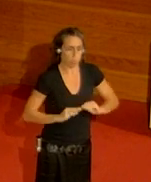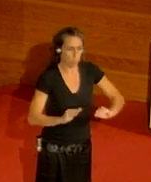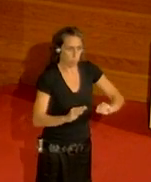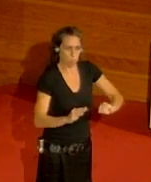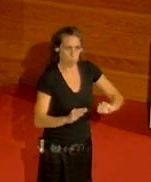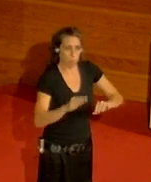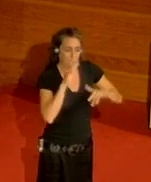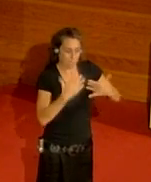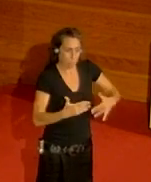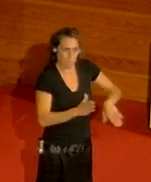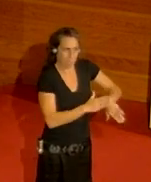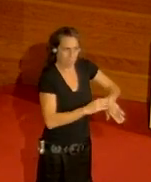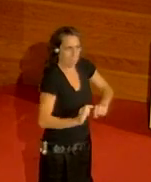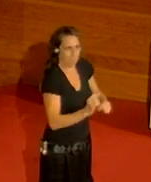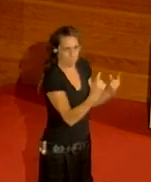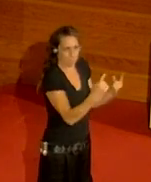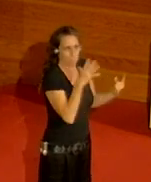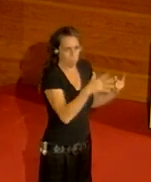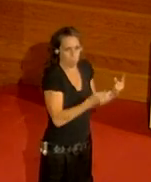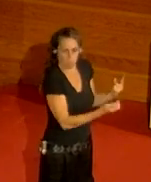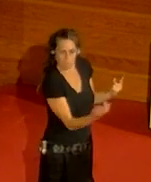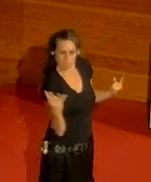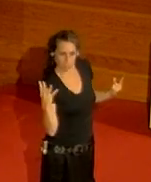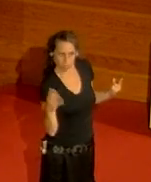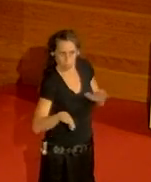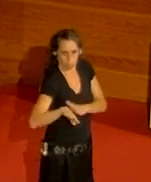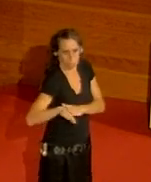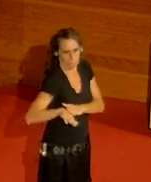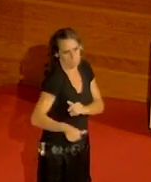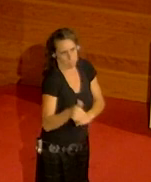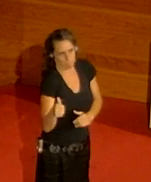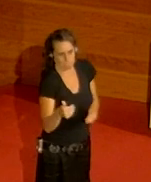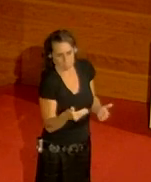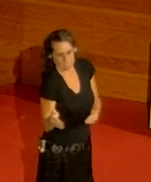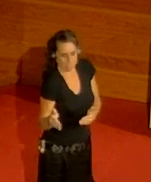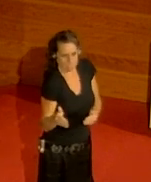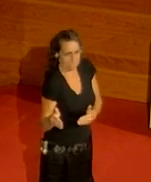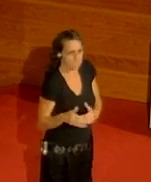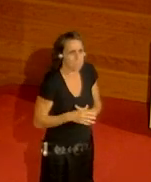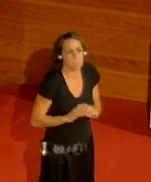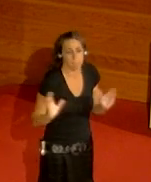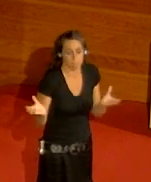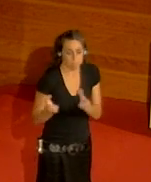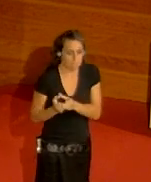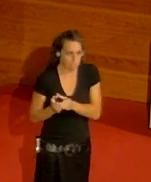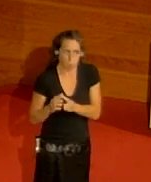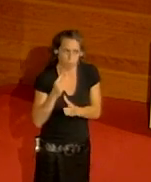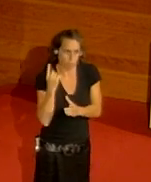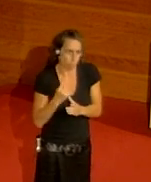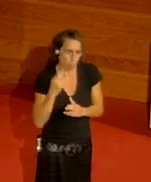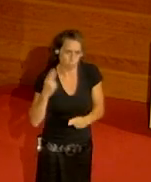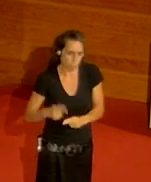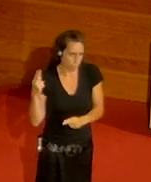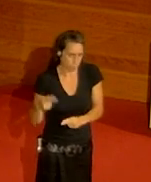actual gobierno todos sus socios de gobierno están más a la derecha están los partidos Ultra ortodoxos que no es la primera vez que